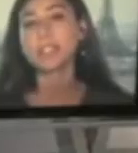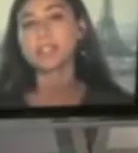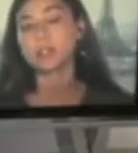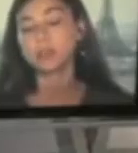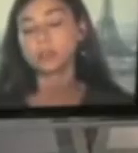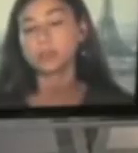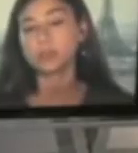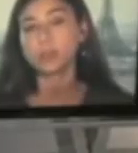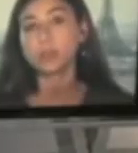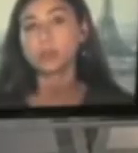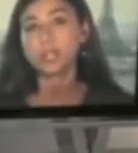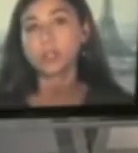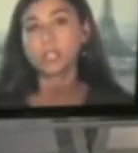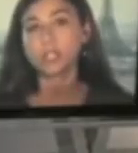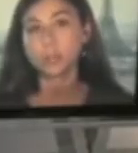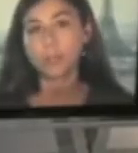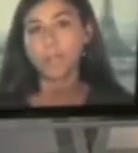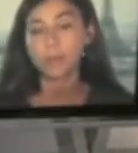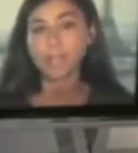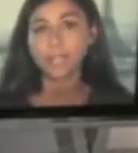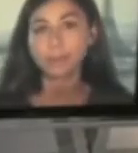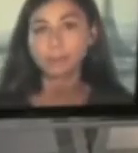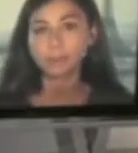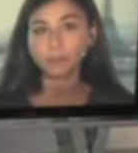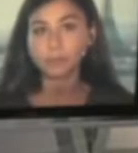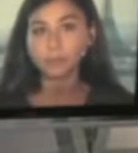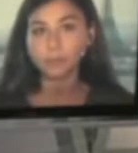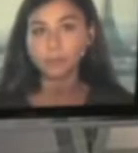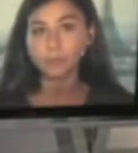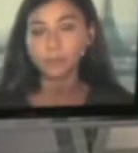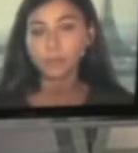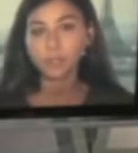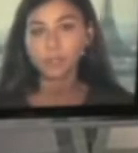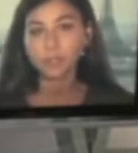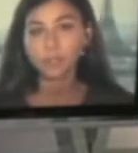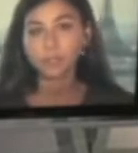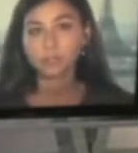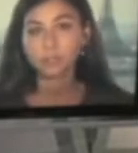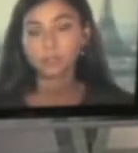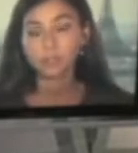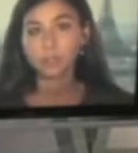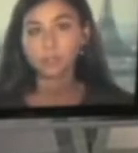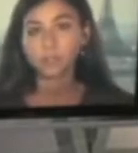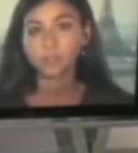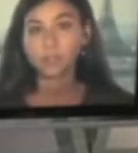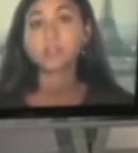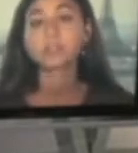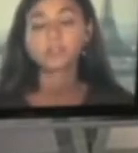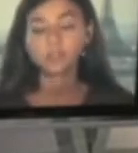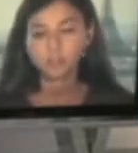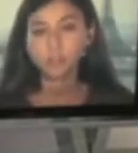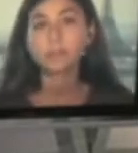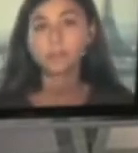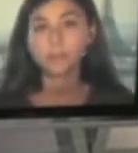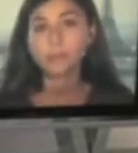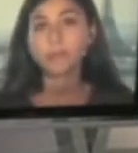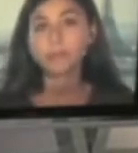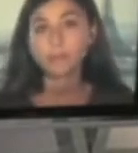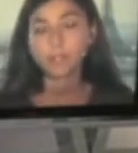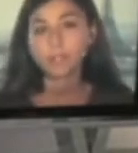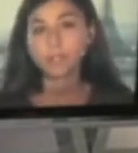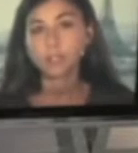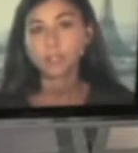da importação do produto na União Europeia. Maria. Eu acho que foi até a ministra do Meio Ambiente da França falando assim, será que é tão